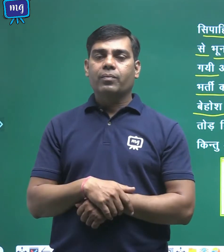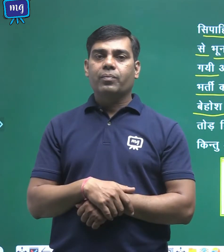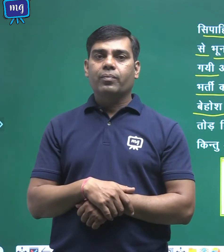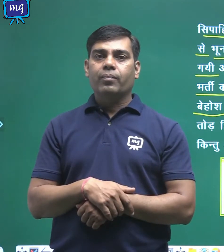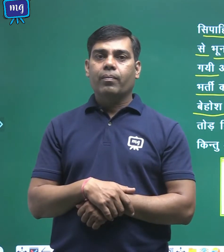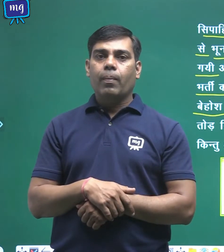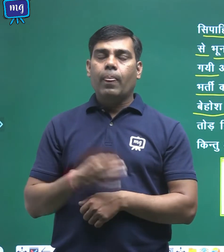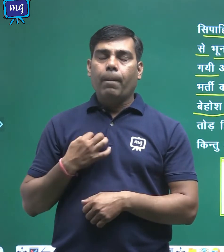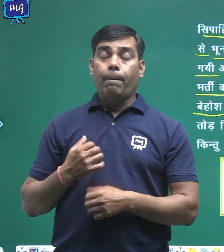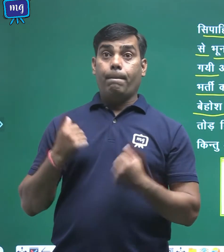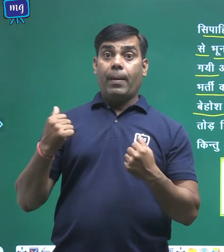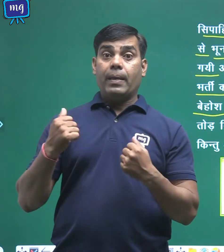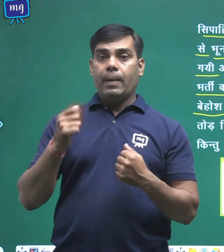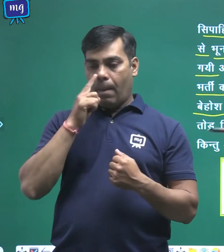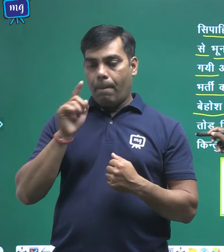वीरबाला ने